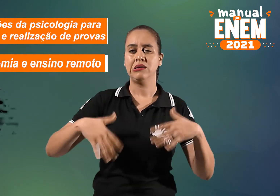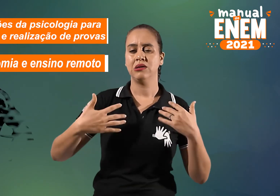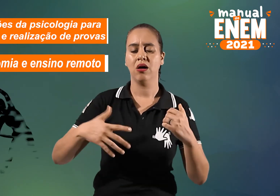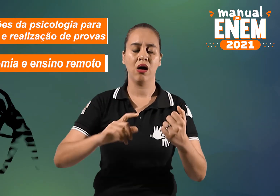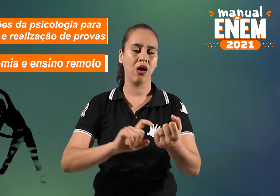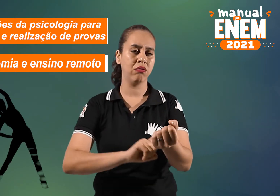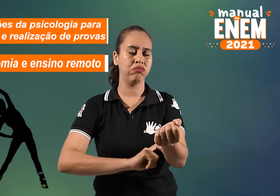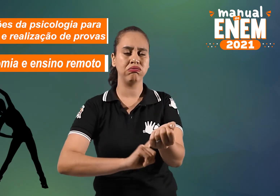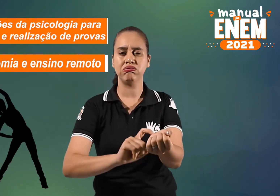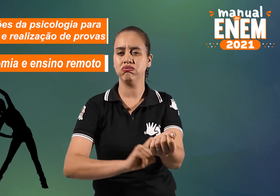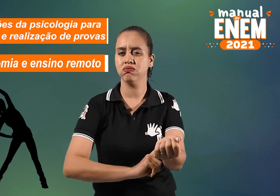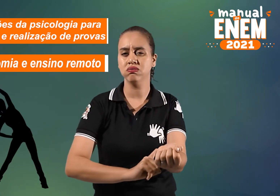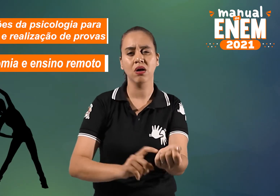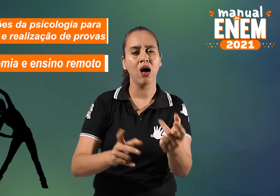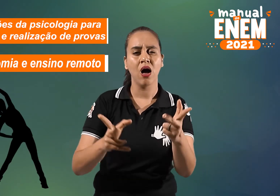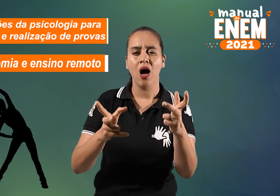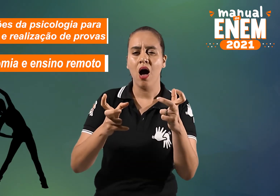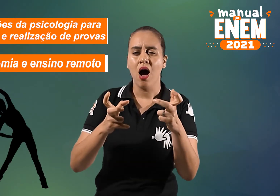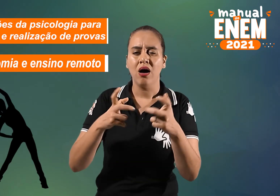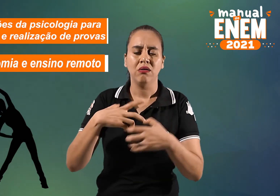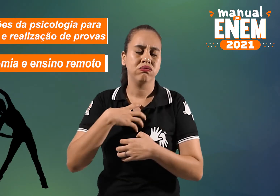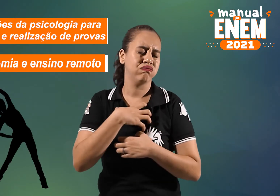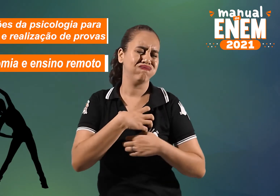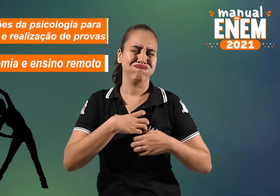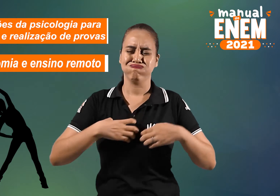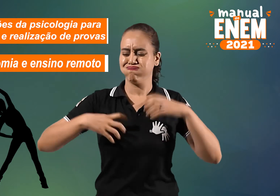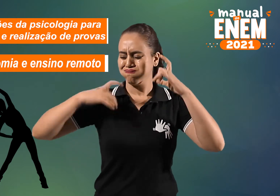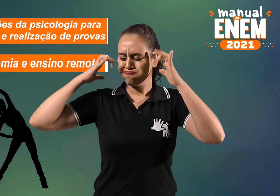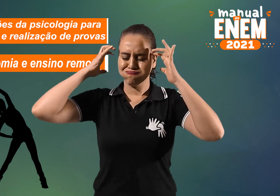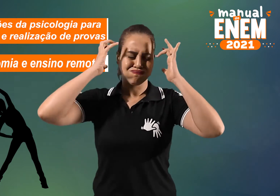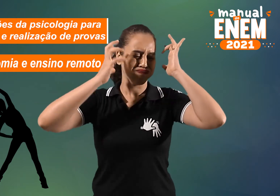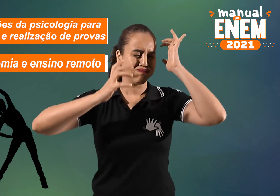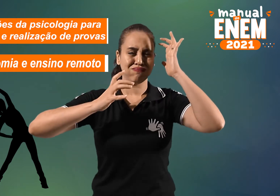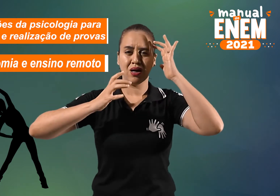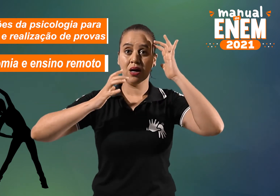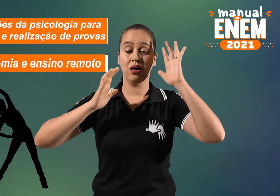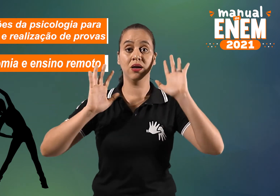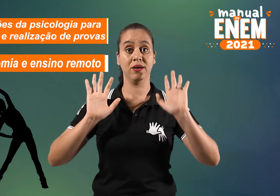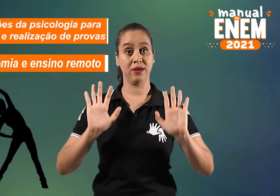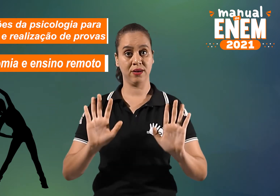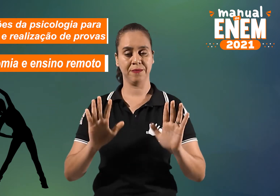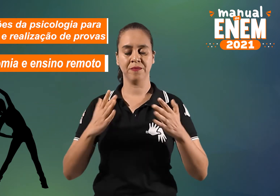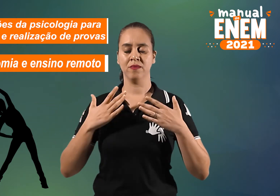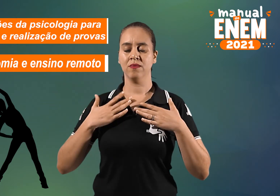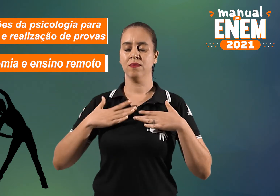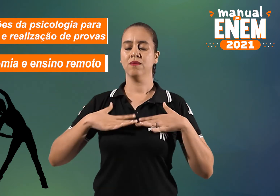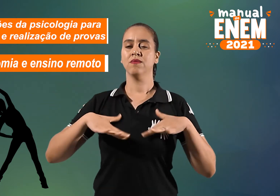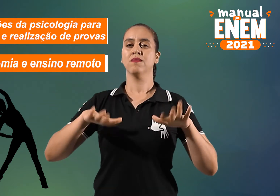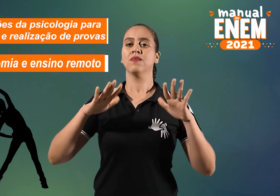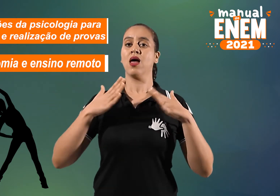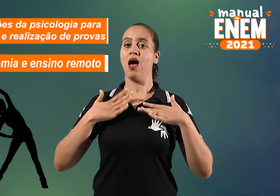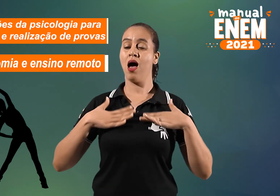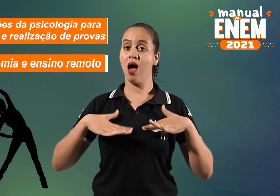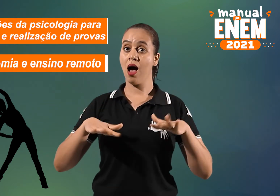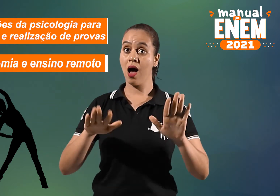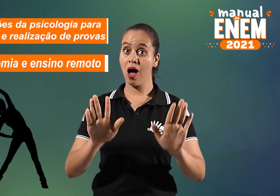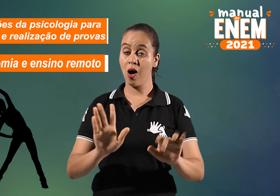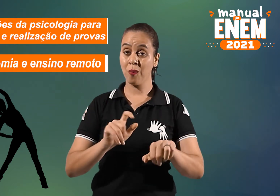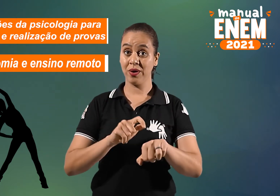sente estressado, ansioso, triste ou angustiado. A prática de alongamento ou relaxamento pode auxiliá-los